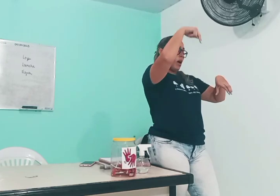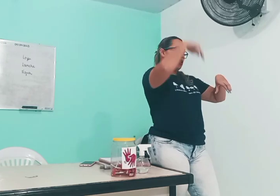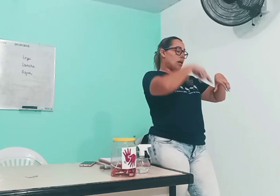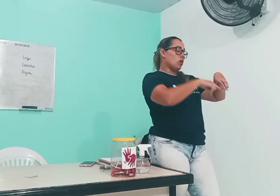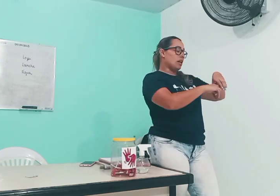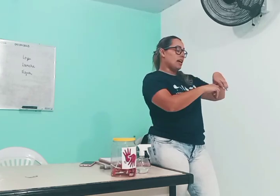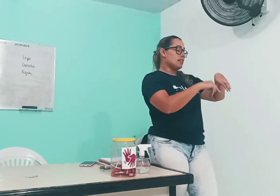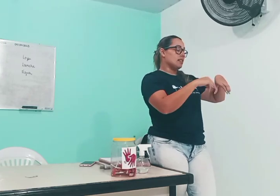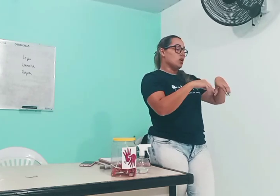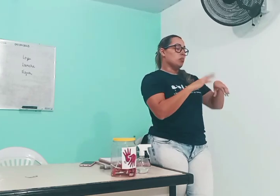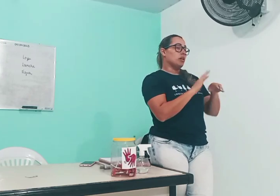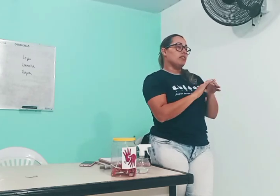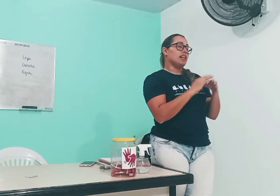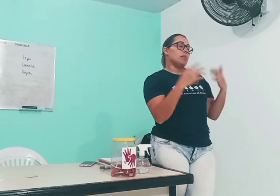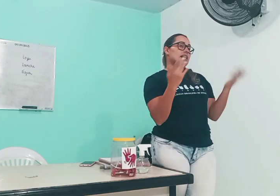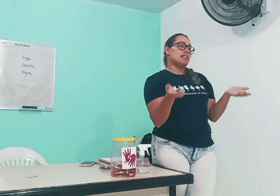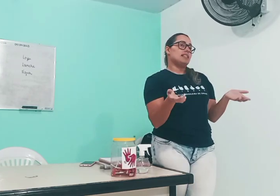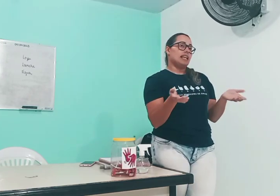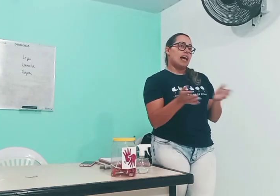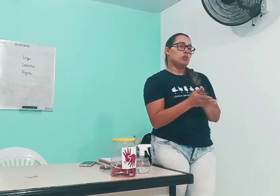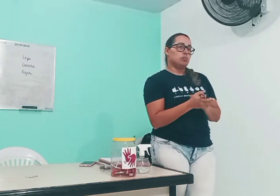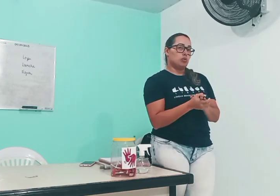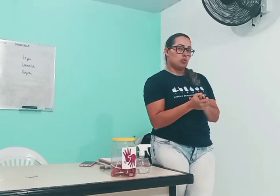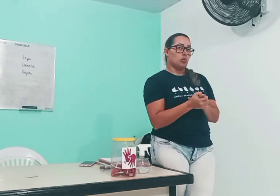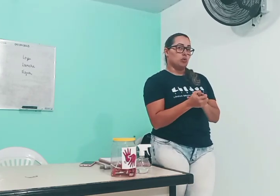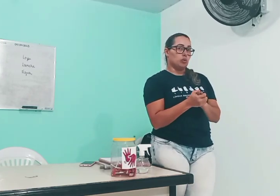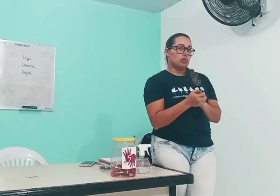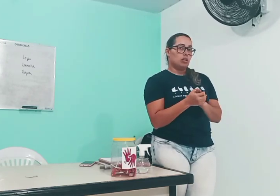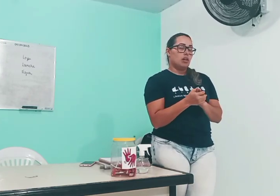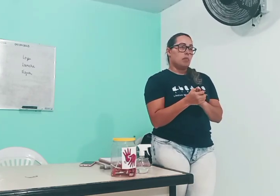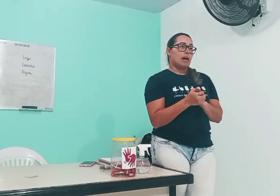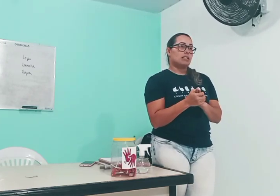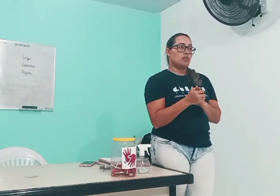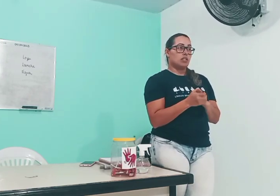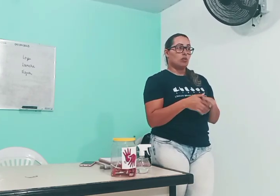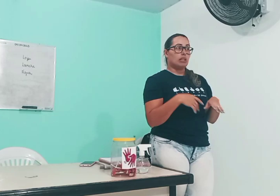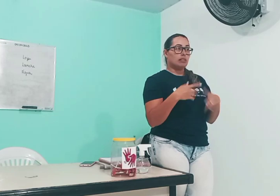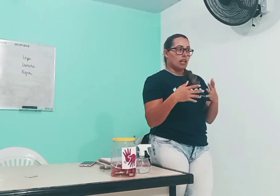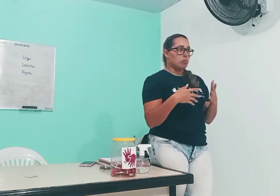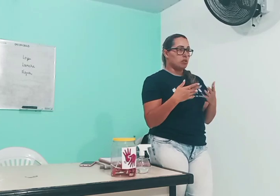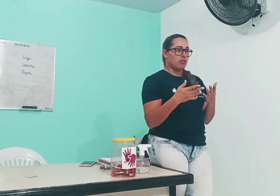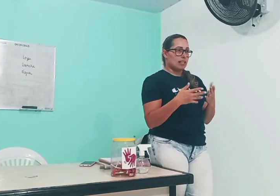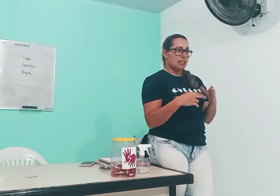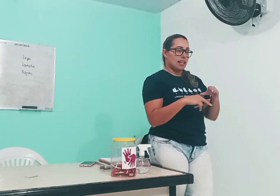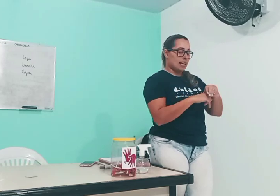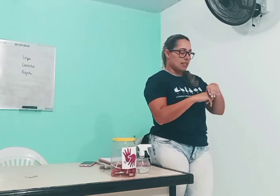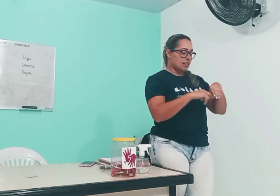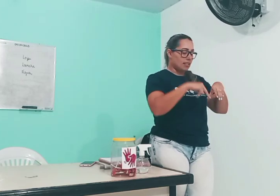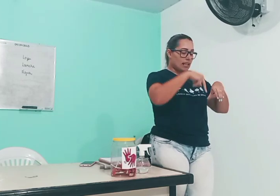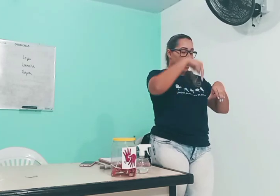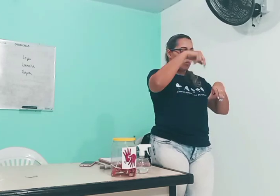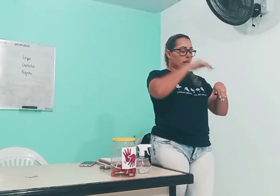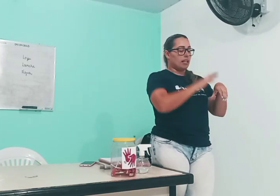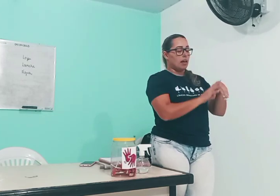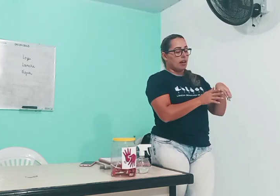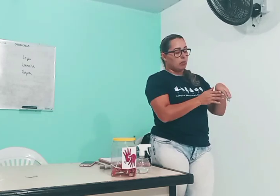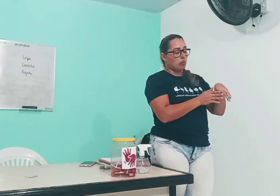acho melhor esse, o que fica mais desenhado para o surdo. Mas se você não tem tempo de fazer esse sinal, porque né, é